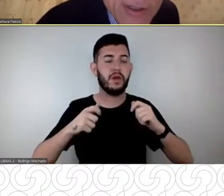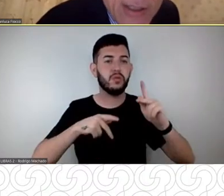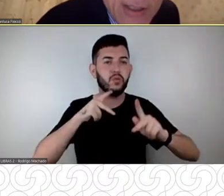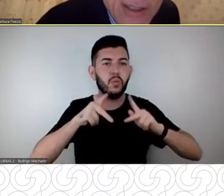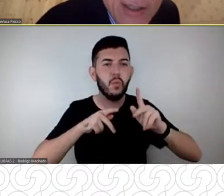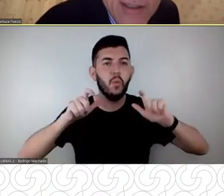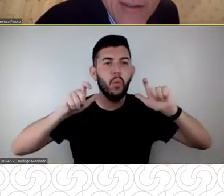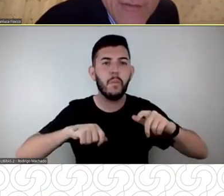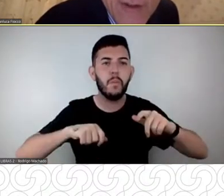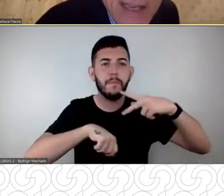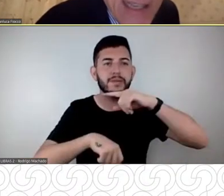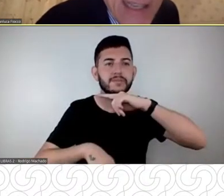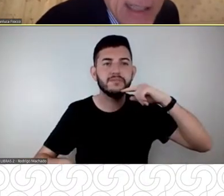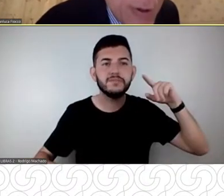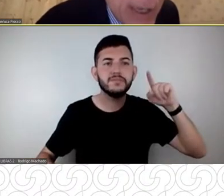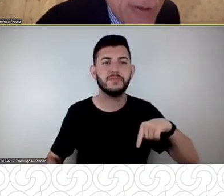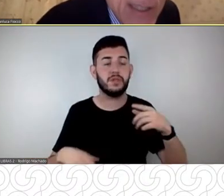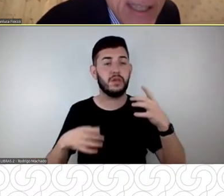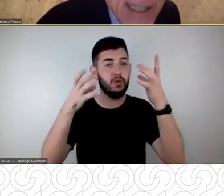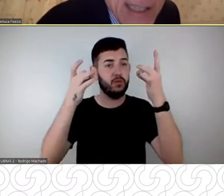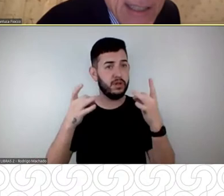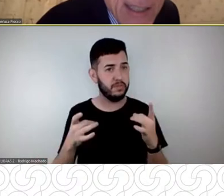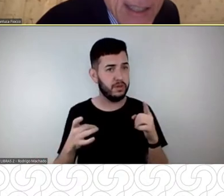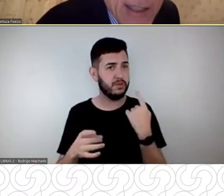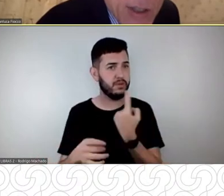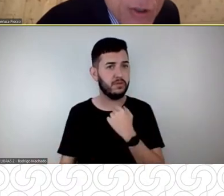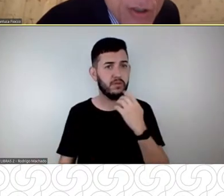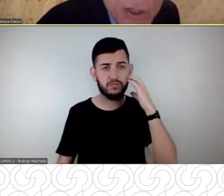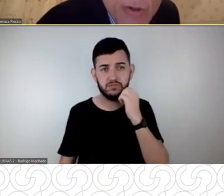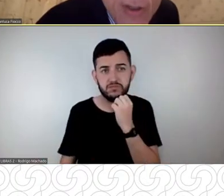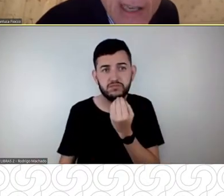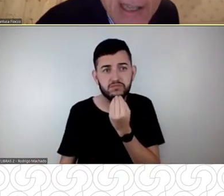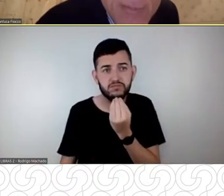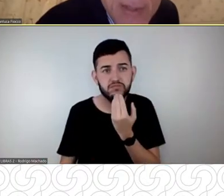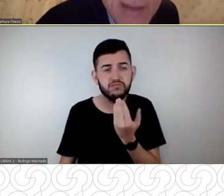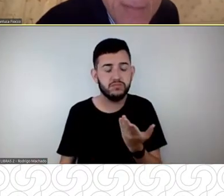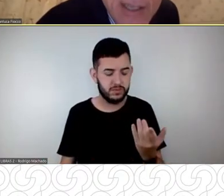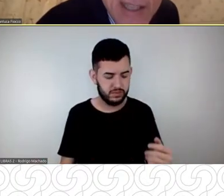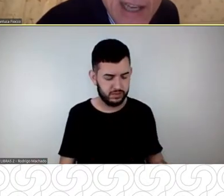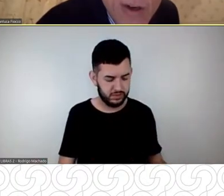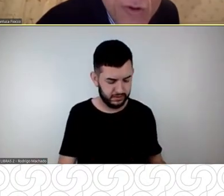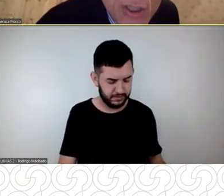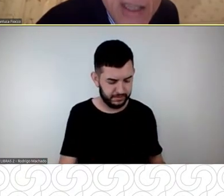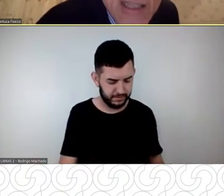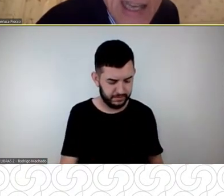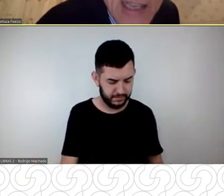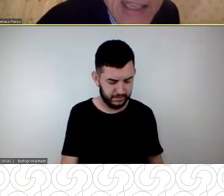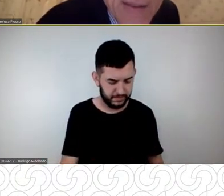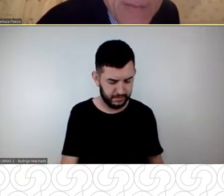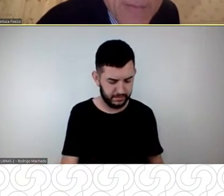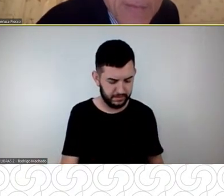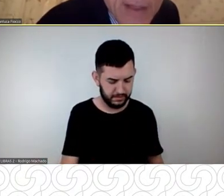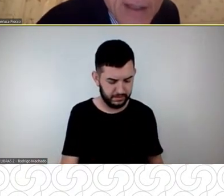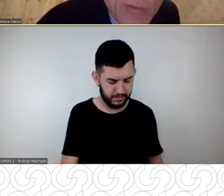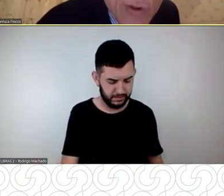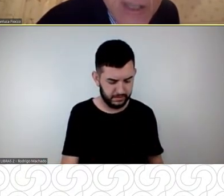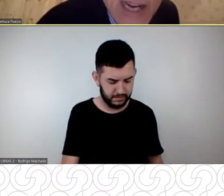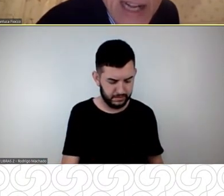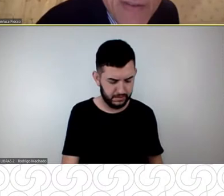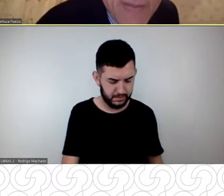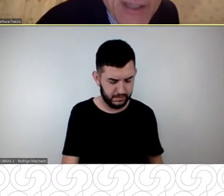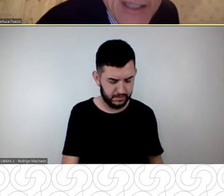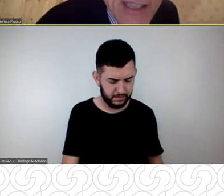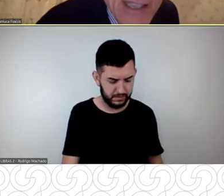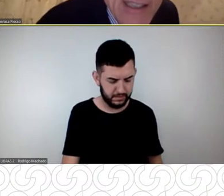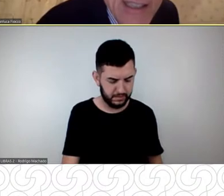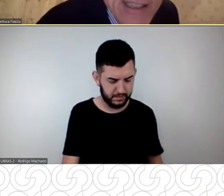talvez nós tenhamos que levar em consideração. É importante dizer também que nessa crise há